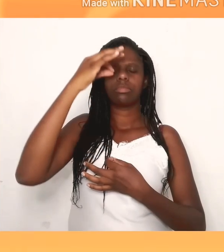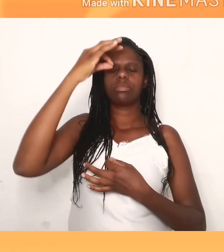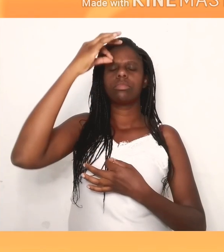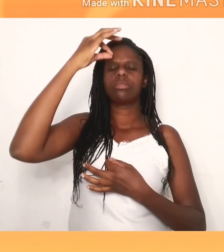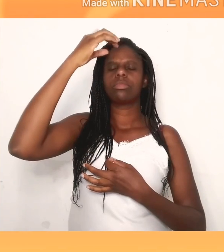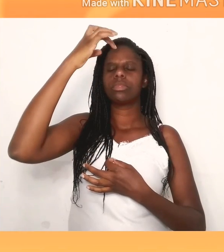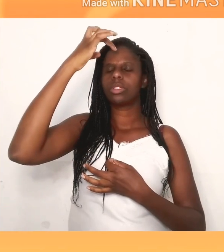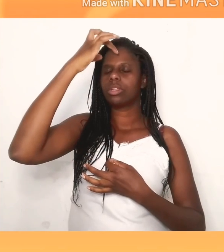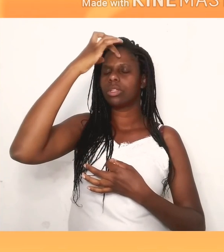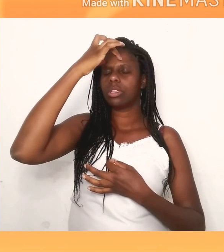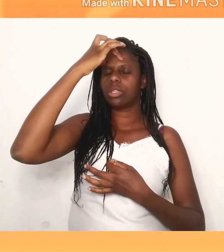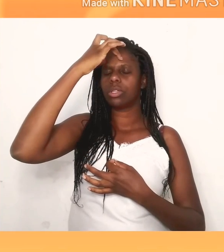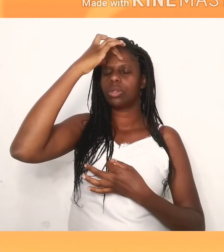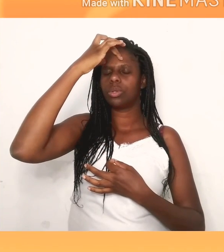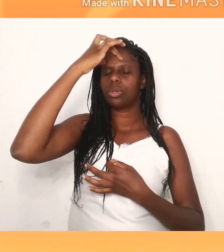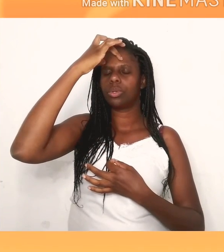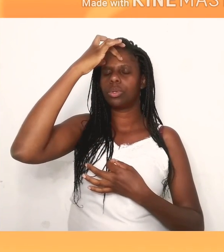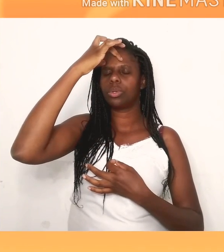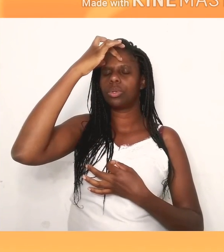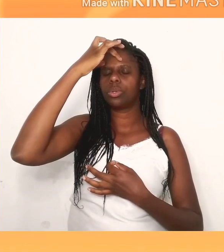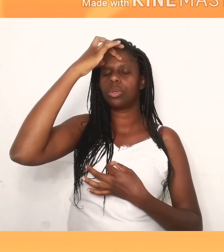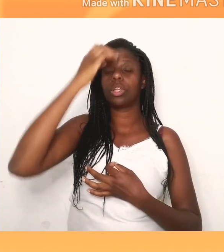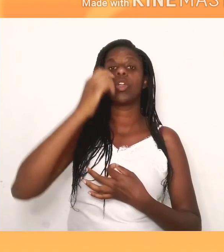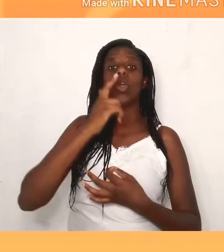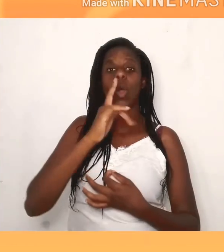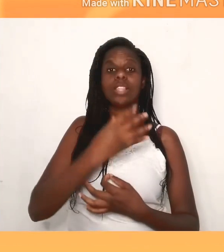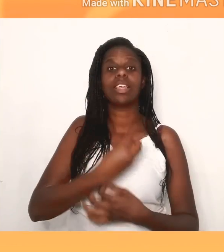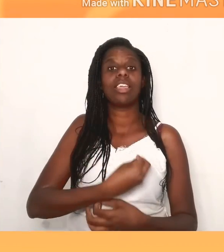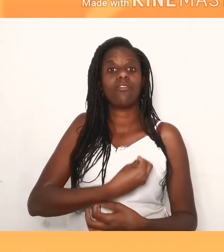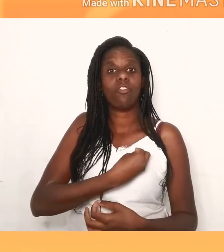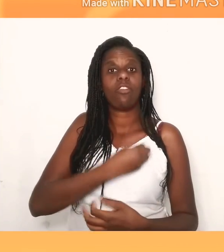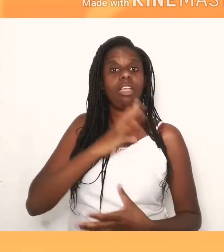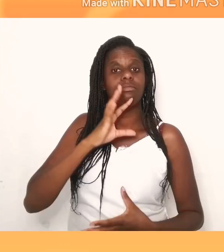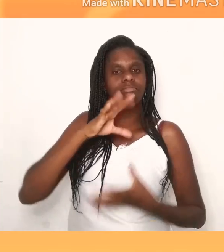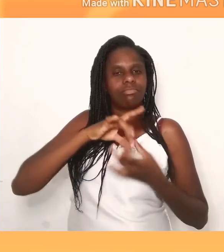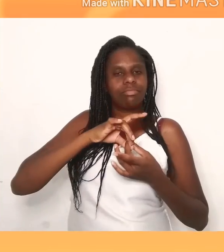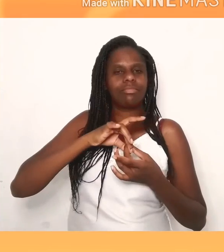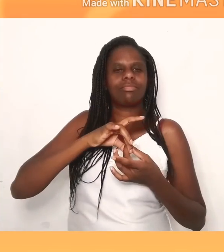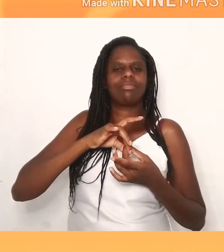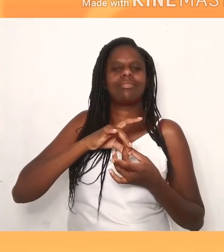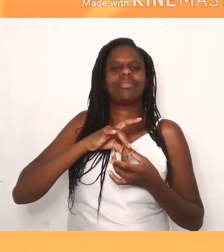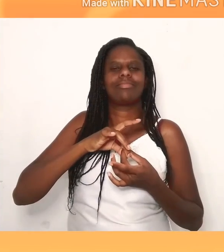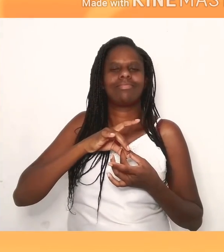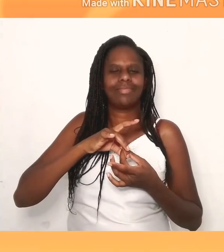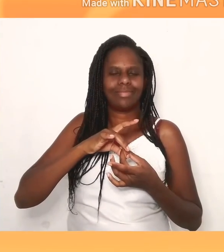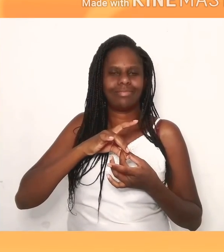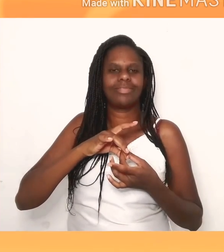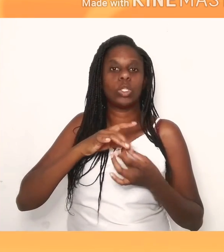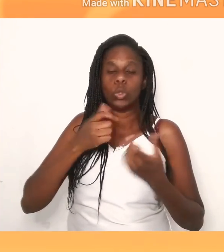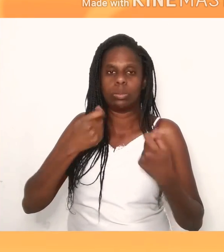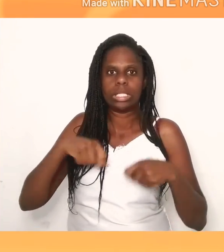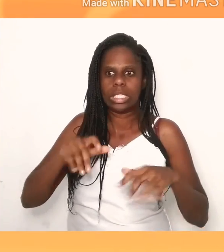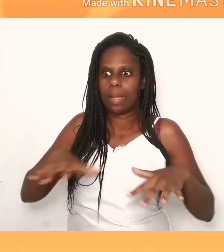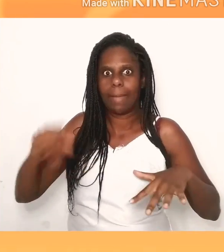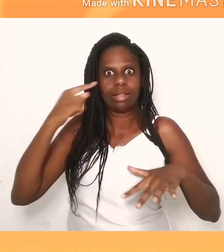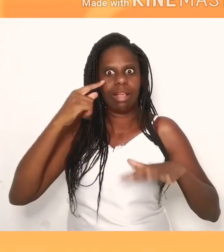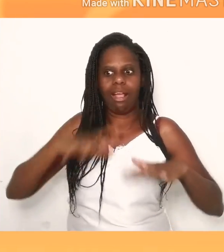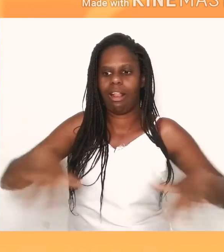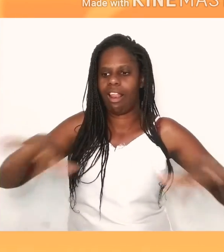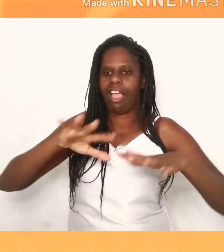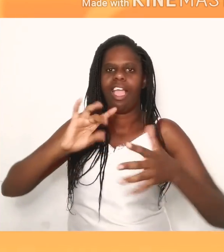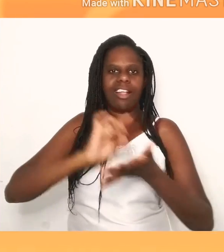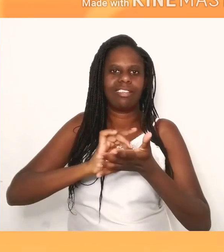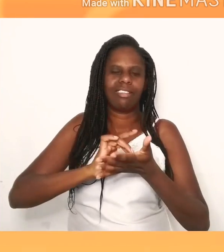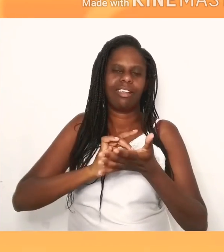sua consciência e poder viver a experiência sem tomar o momento pela realidade